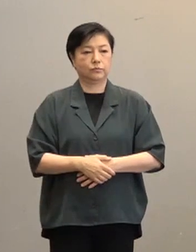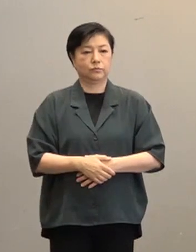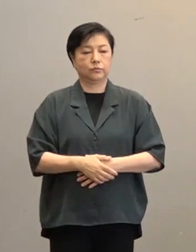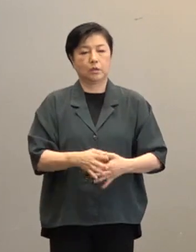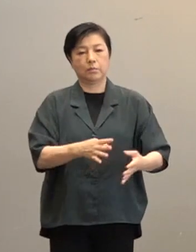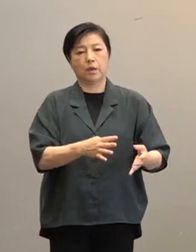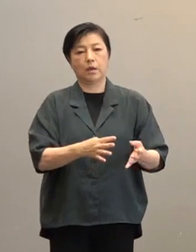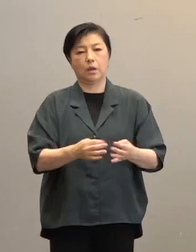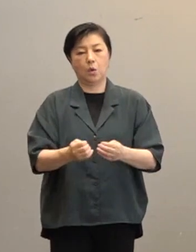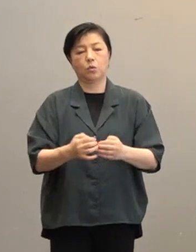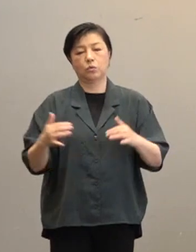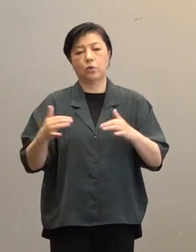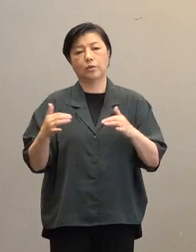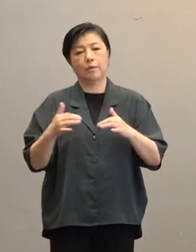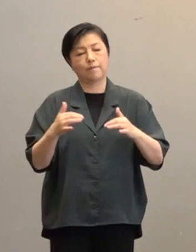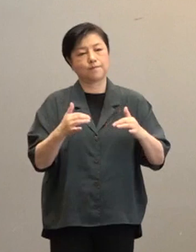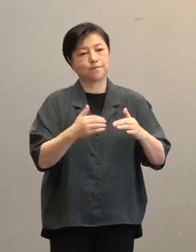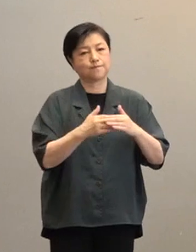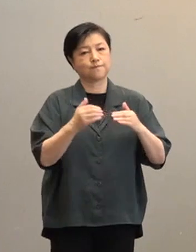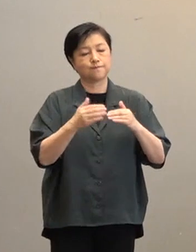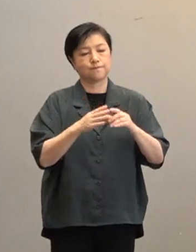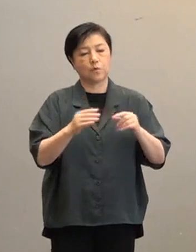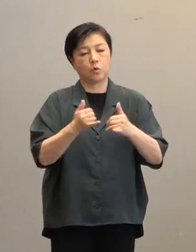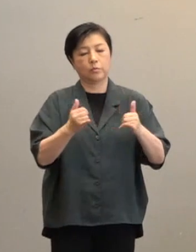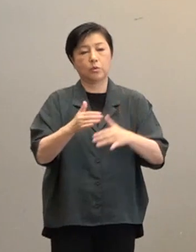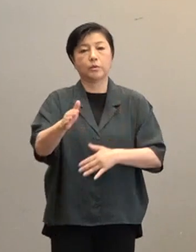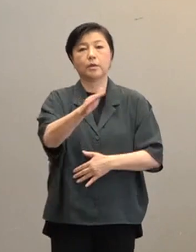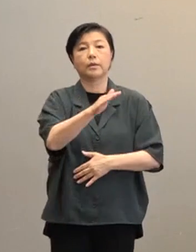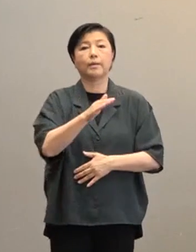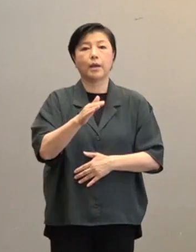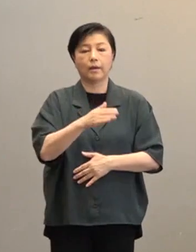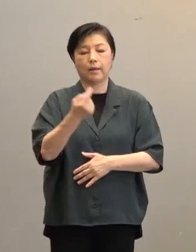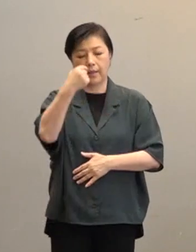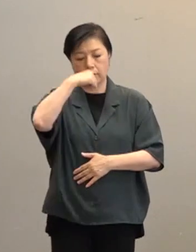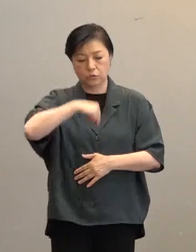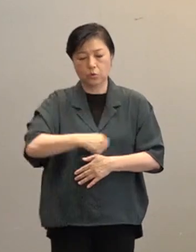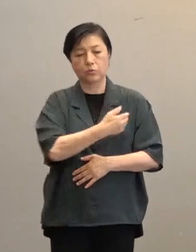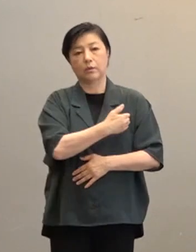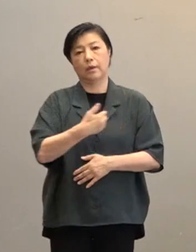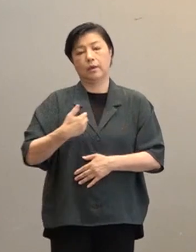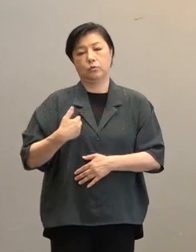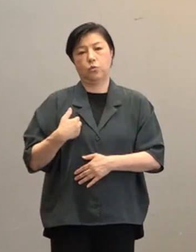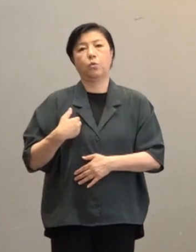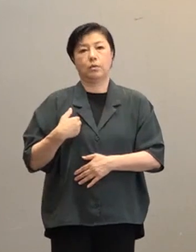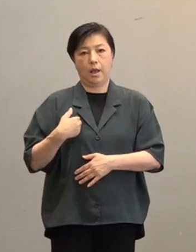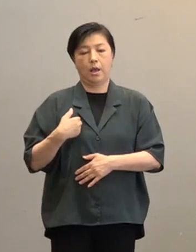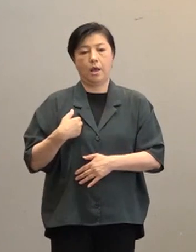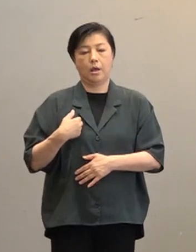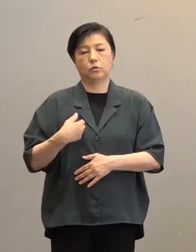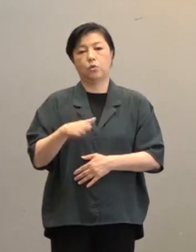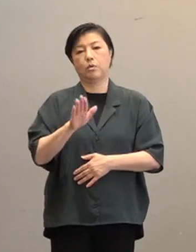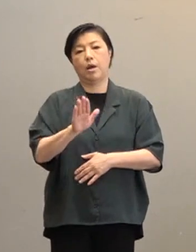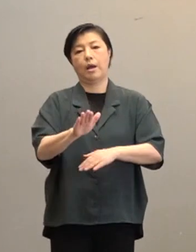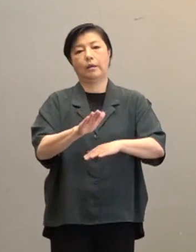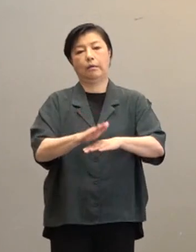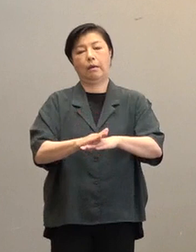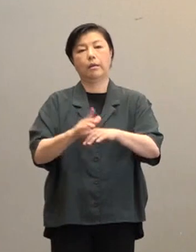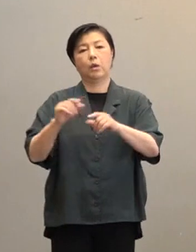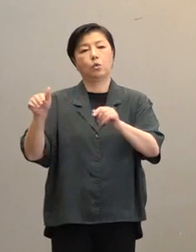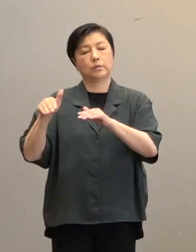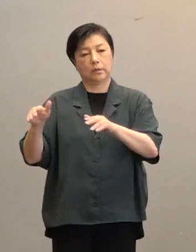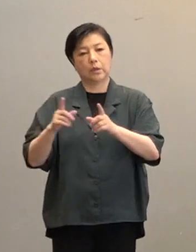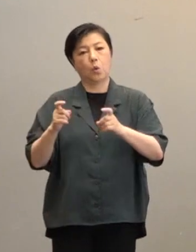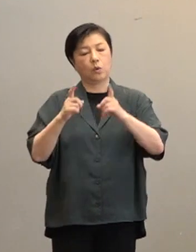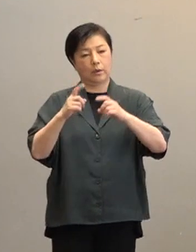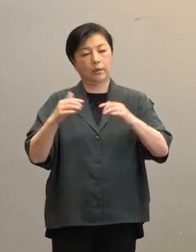くの議論を経てですね、国民の皆様方が納得できるようなですね、そうしたあり方を国政において国会